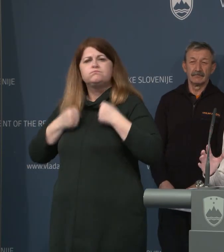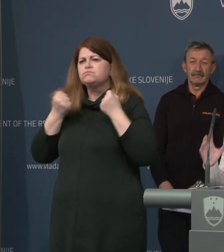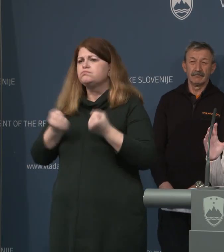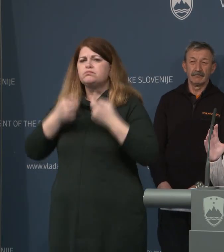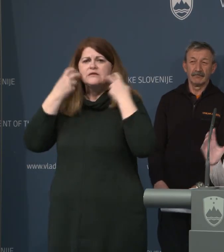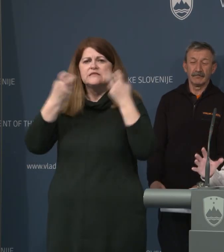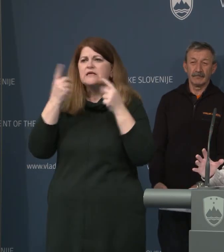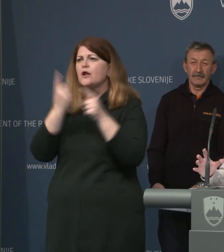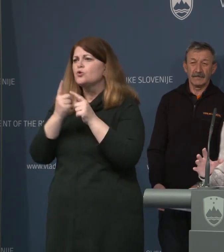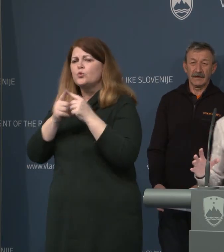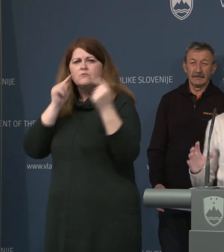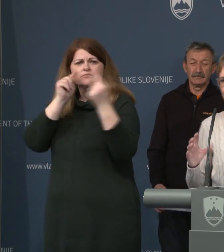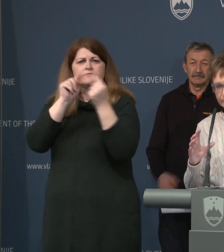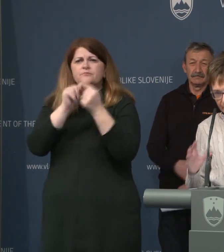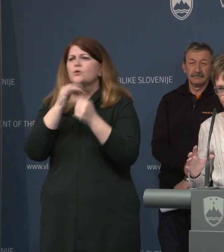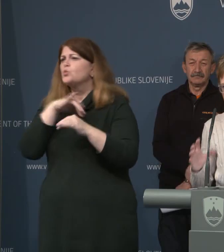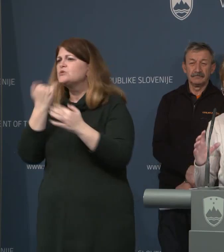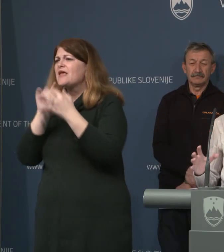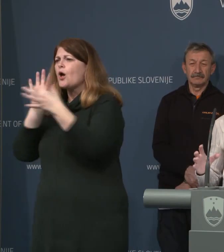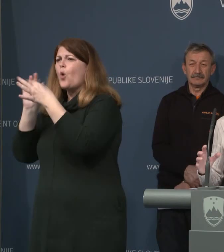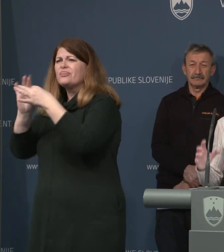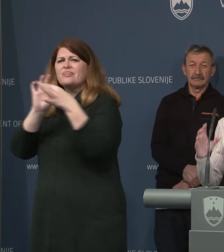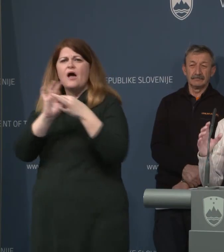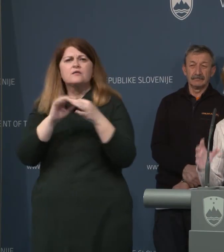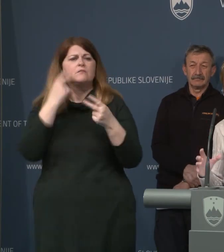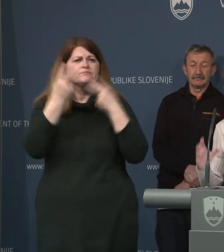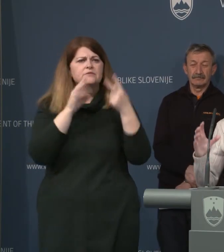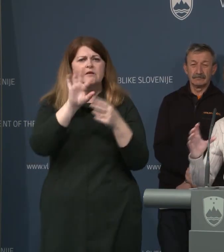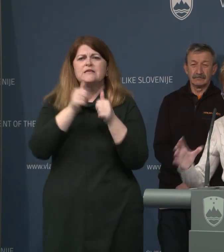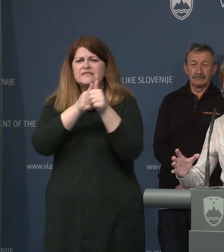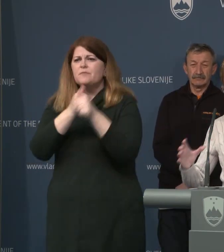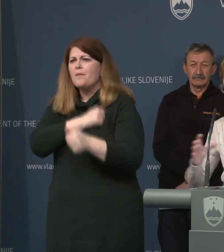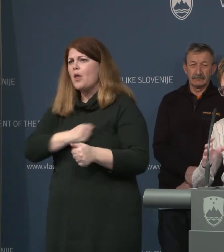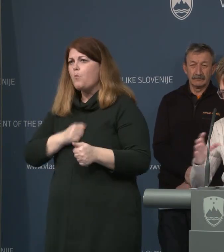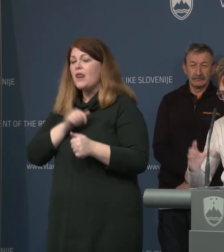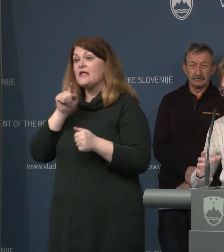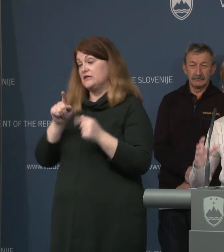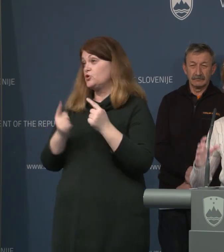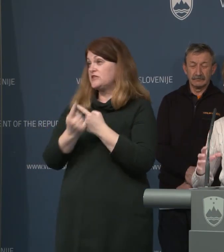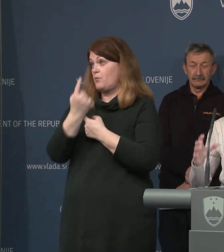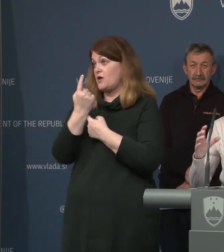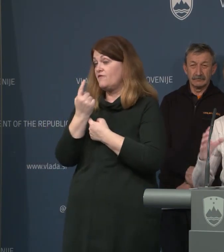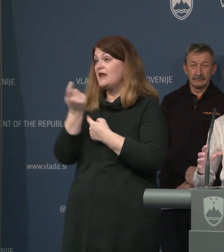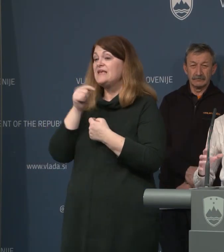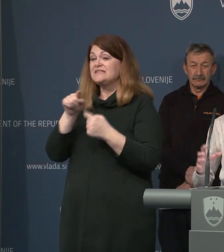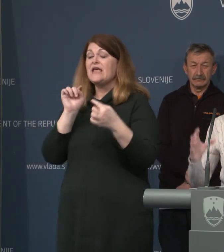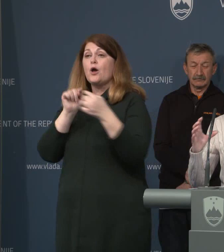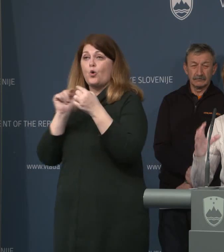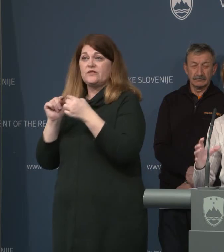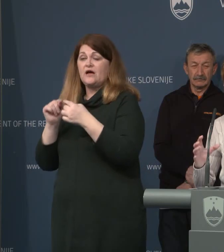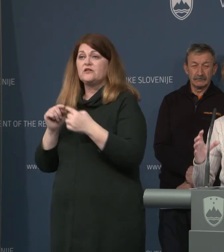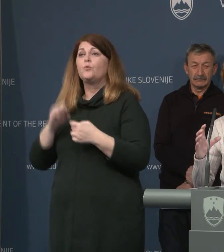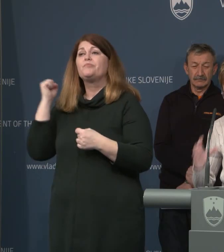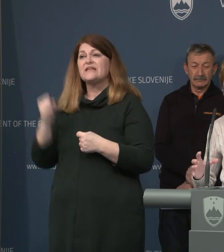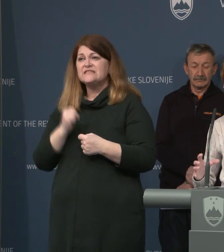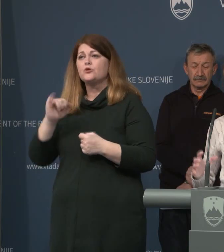iskali tudi s testiranjem vse kontakte, spremljali obolele, ki so se pojavili iz teh kontaktov,